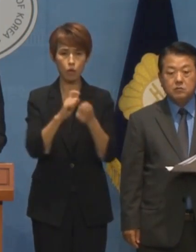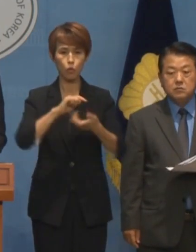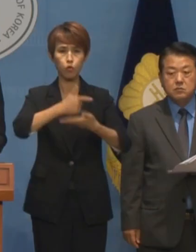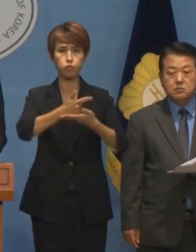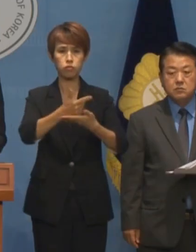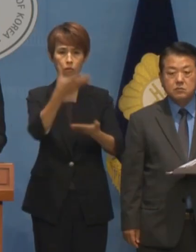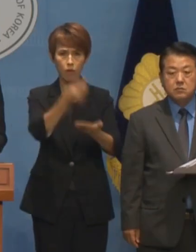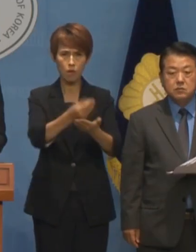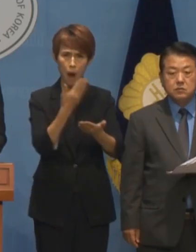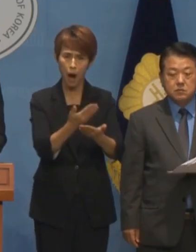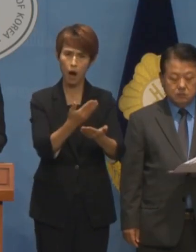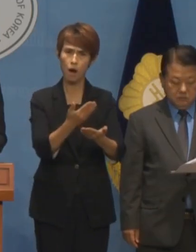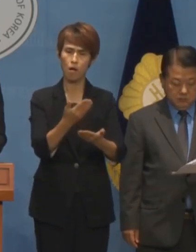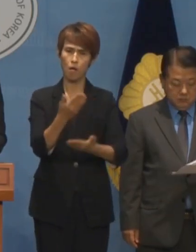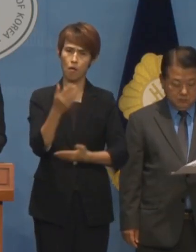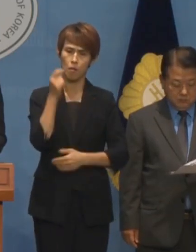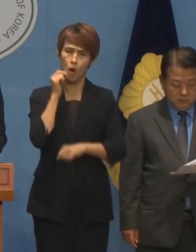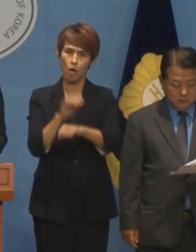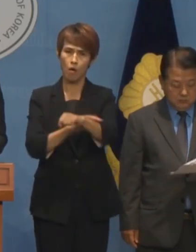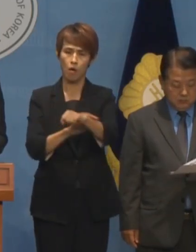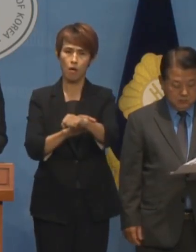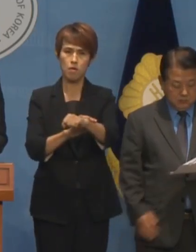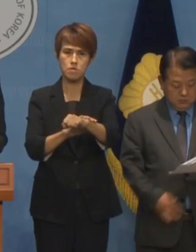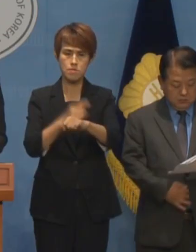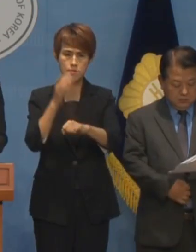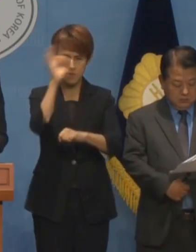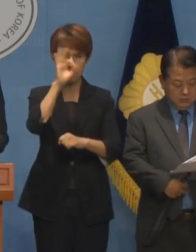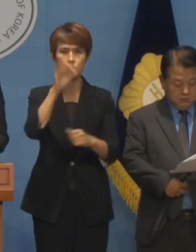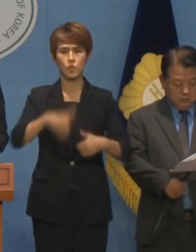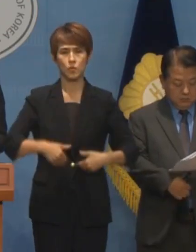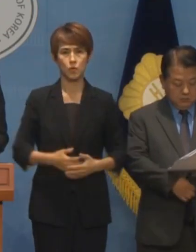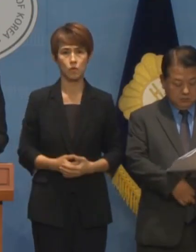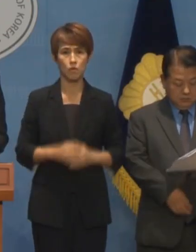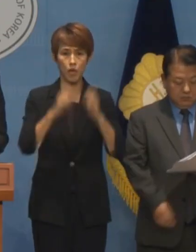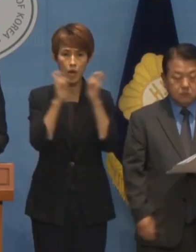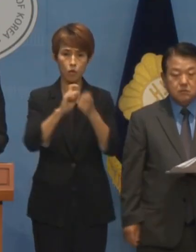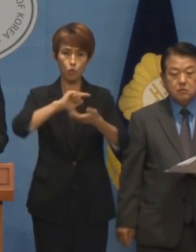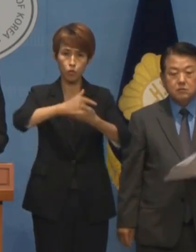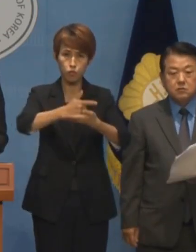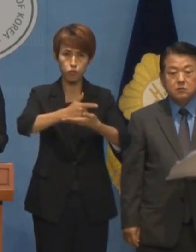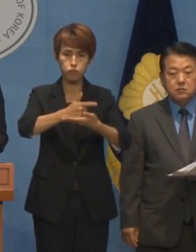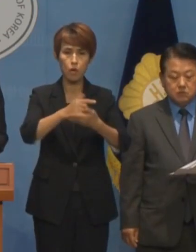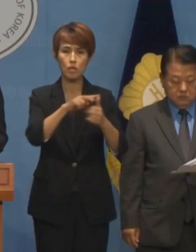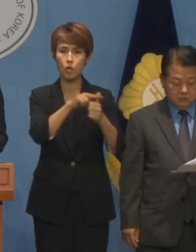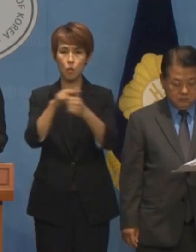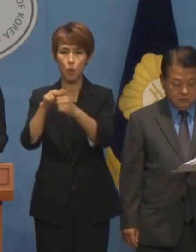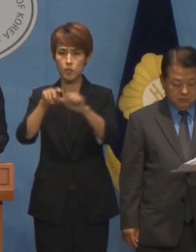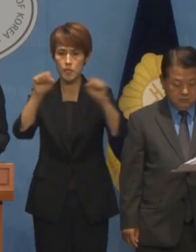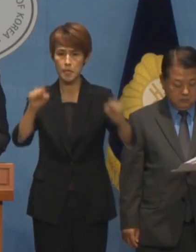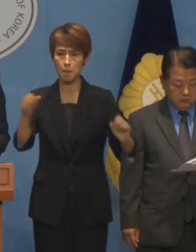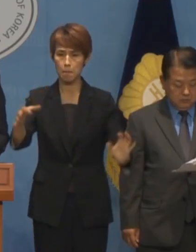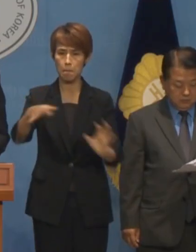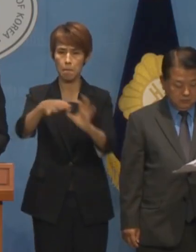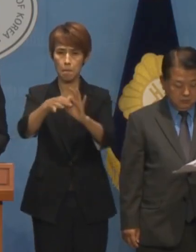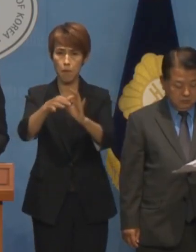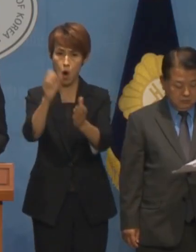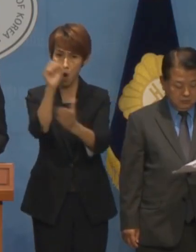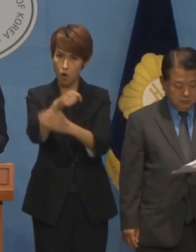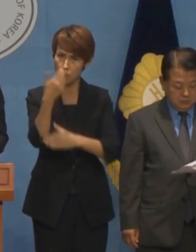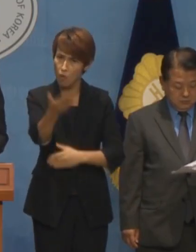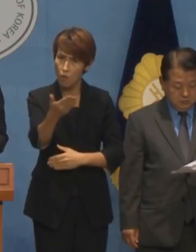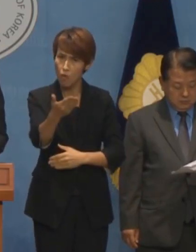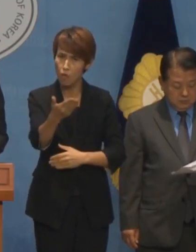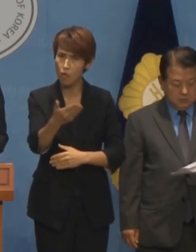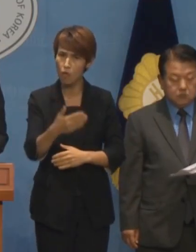노트북에 저장될 수 있었는지 또한 밝혀져야 합니다. 개인 노트북을 정보 시스템에 접근하도록 승인한 것입니까?